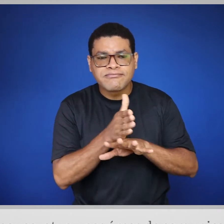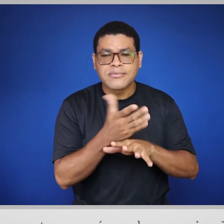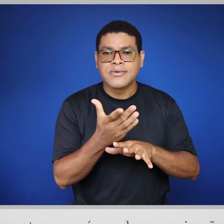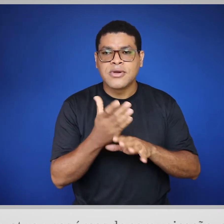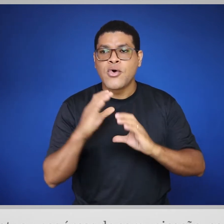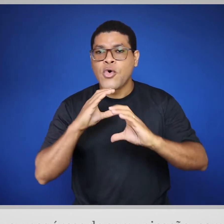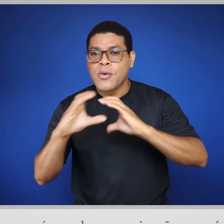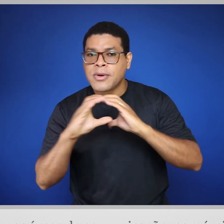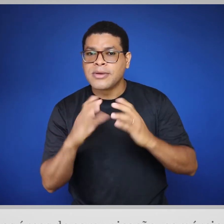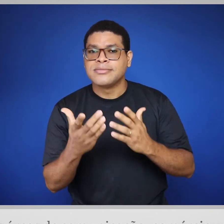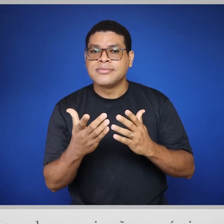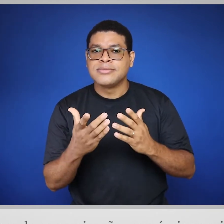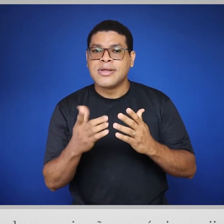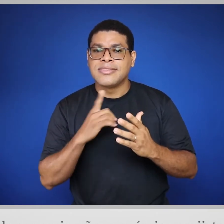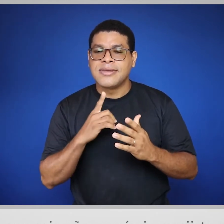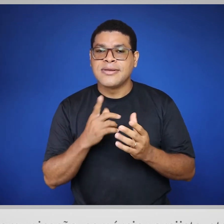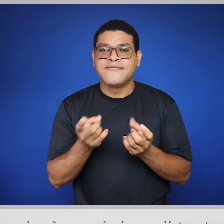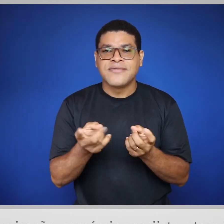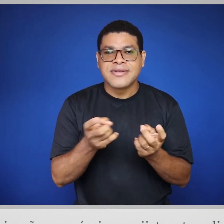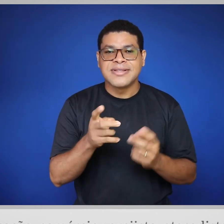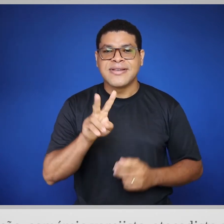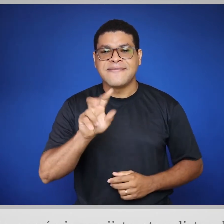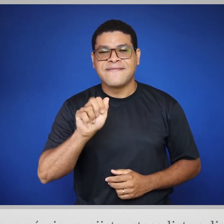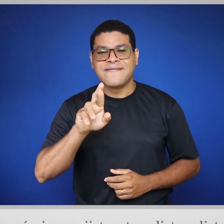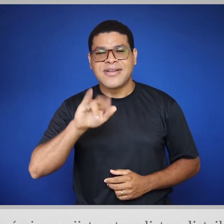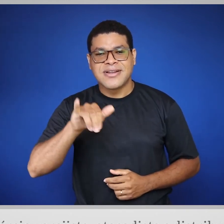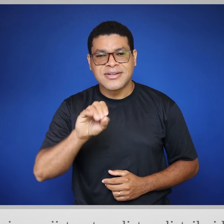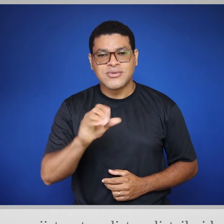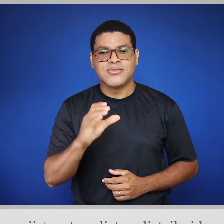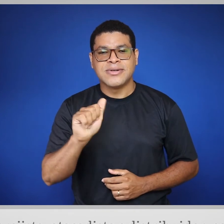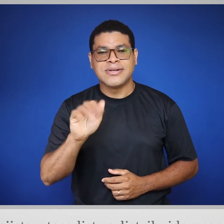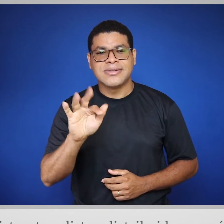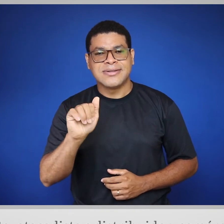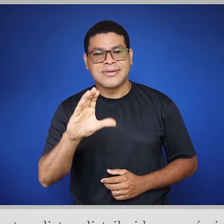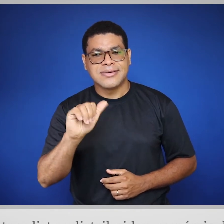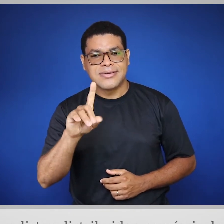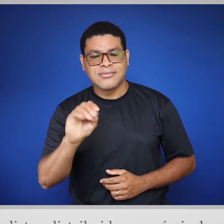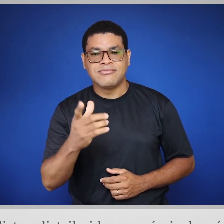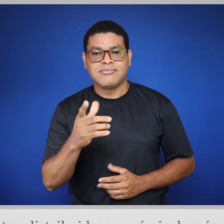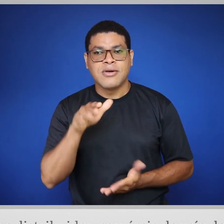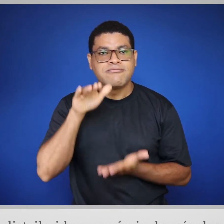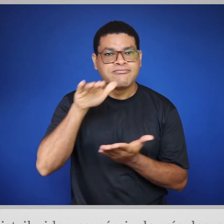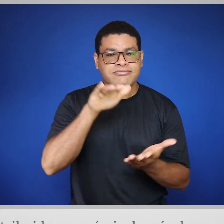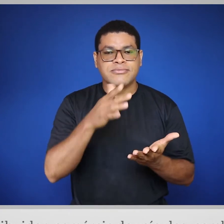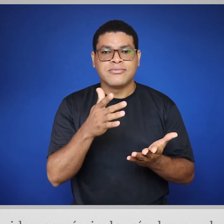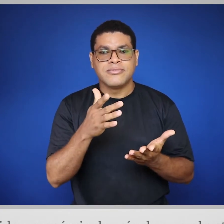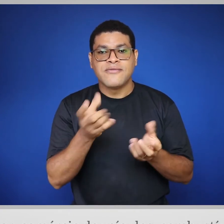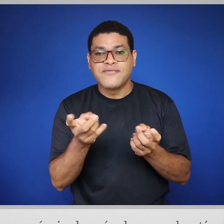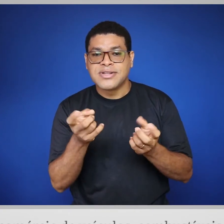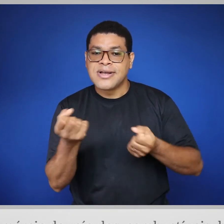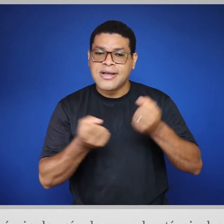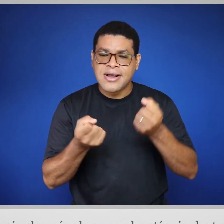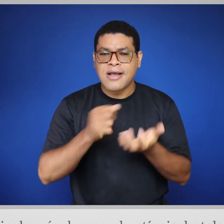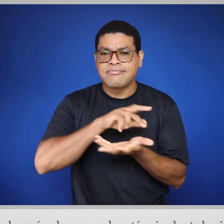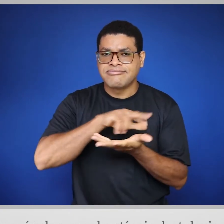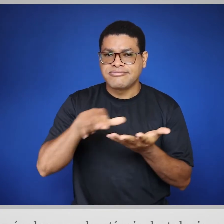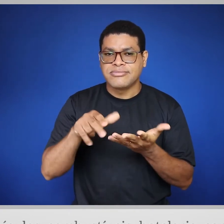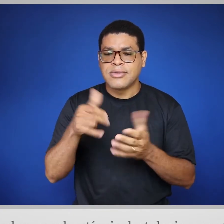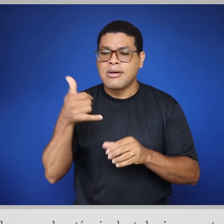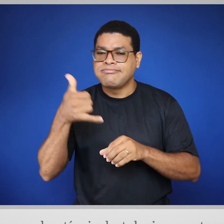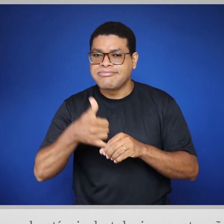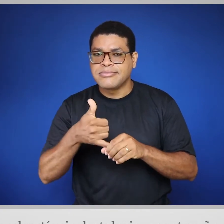atuou nas áreas de comunicação, comércio varejista, atacadista e distribuidor. Comércios de